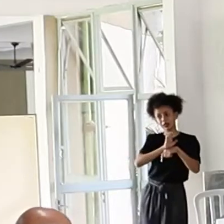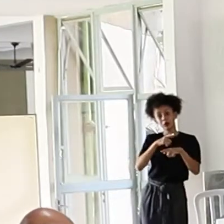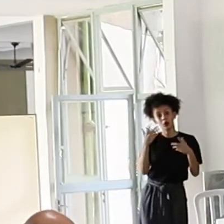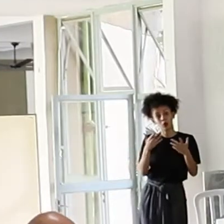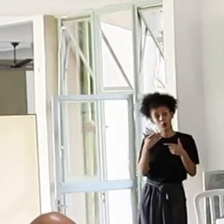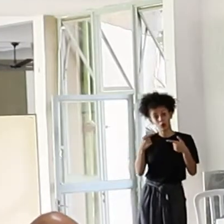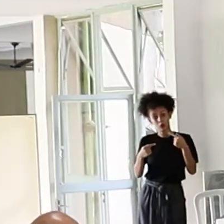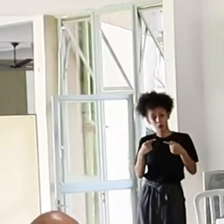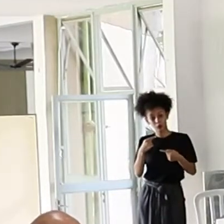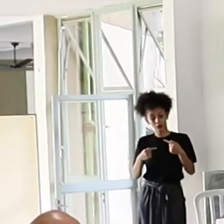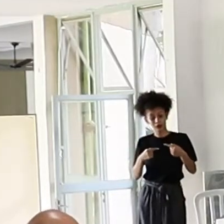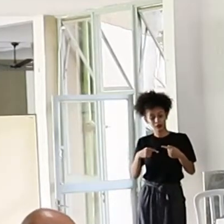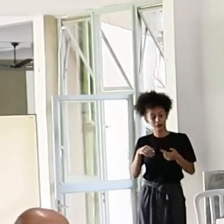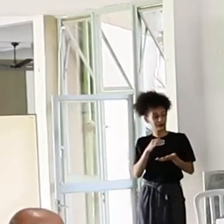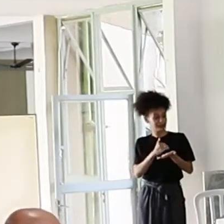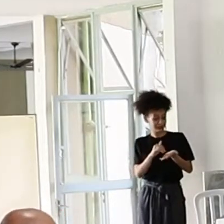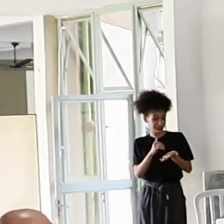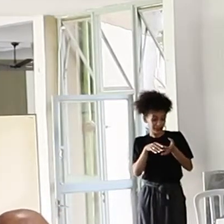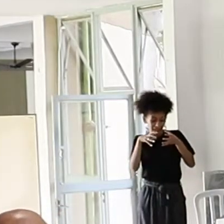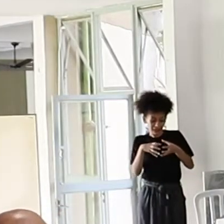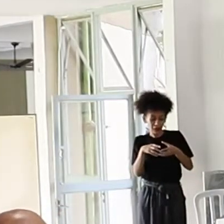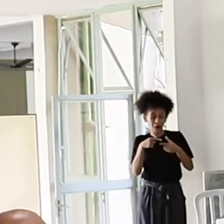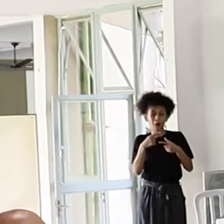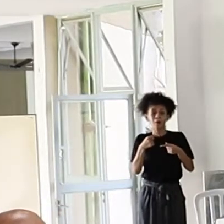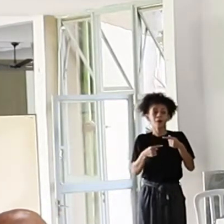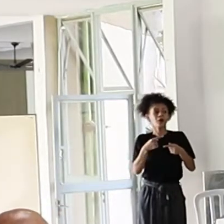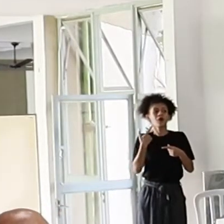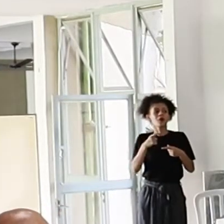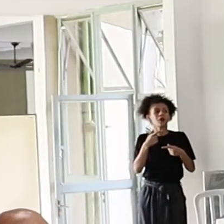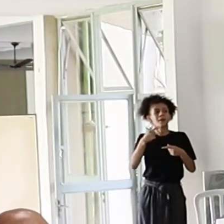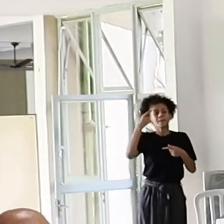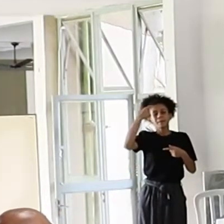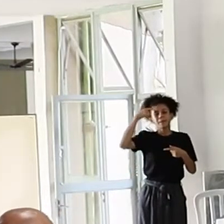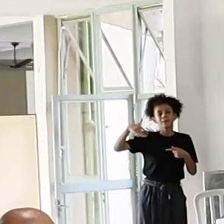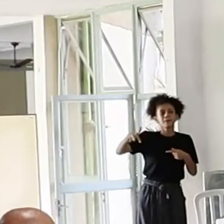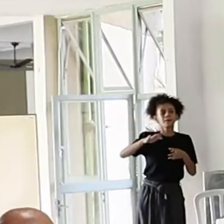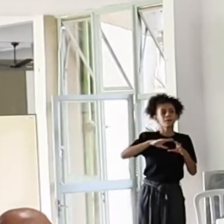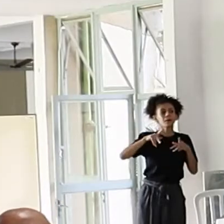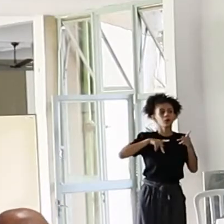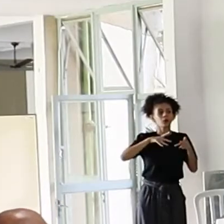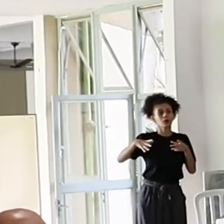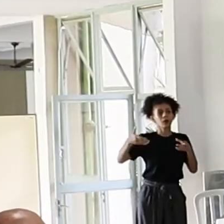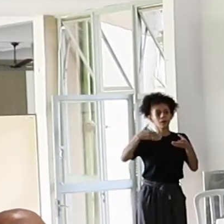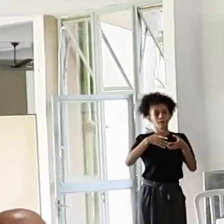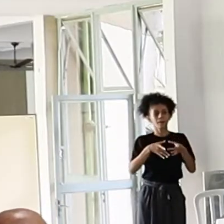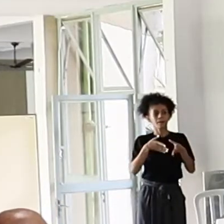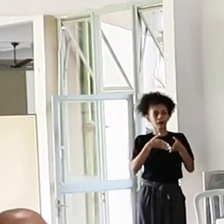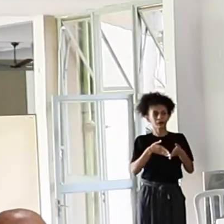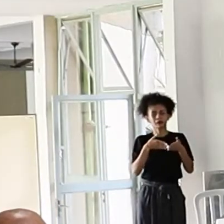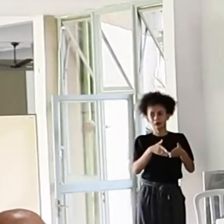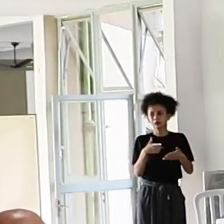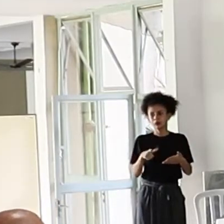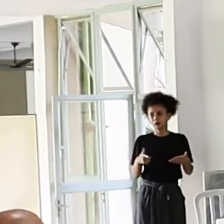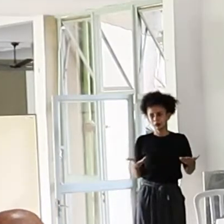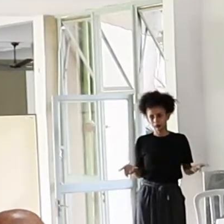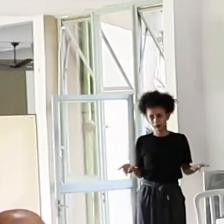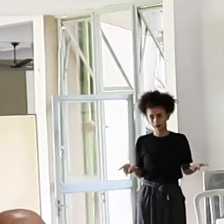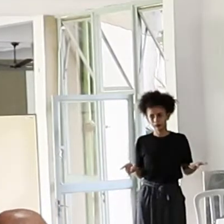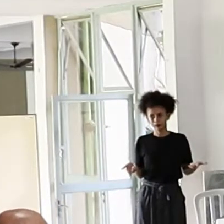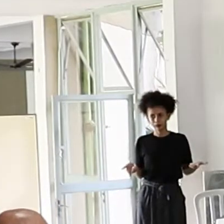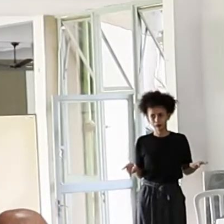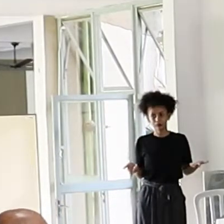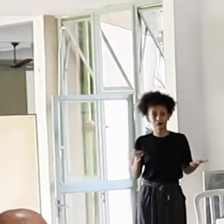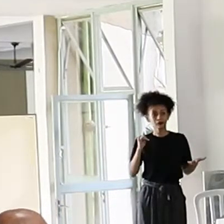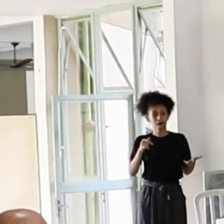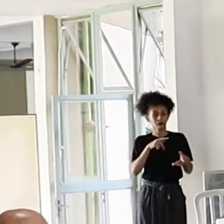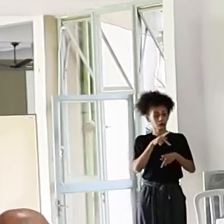hoje no DF políticas de secretária porque são políticas que não têm Participação Popular Não pe Participação